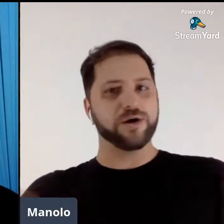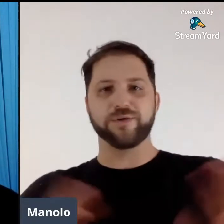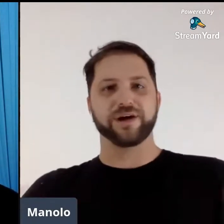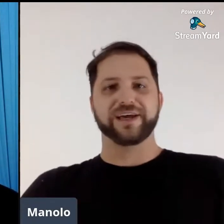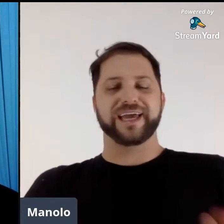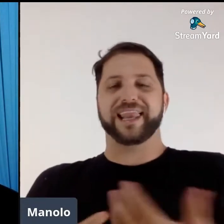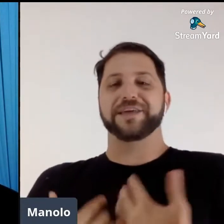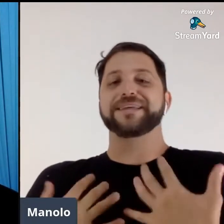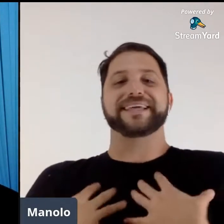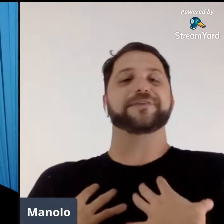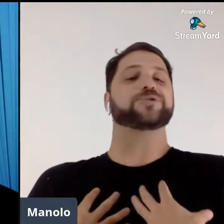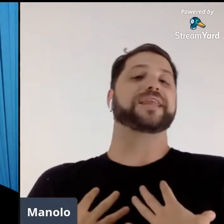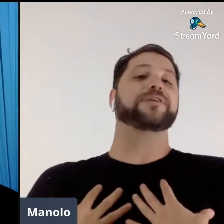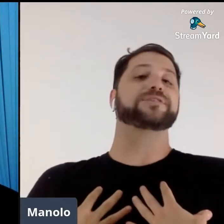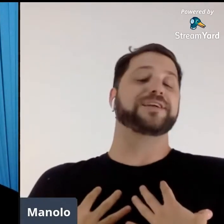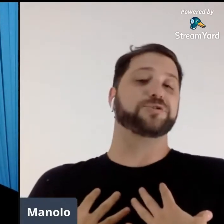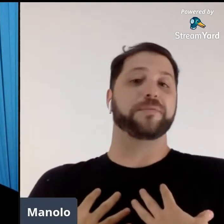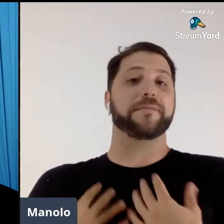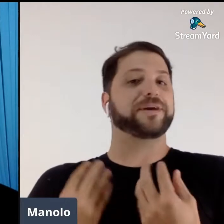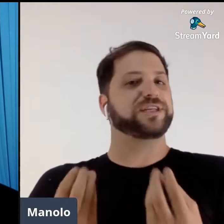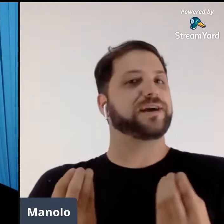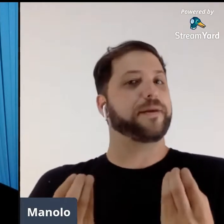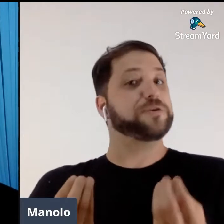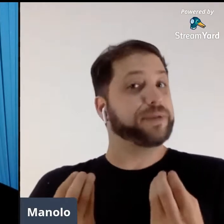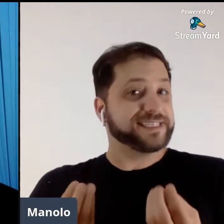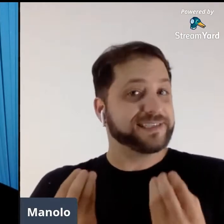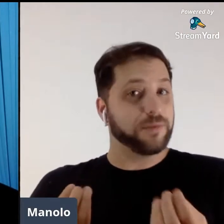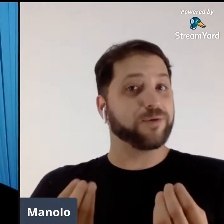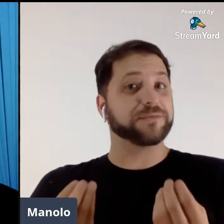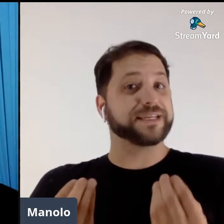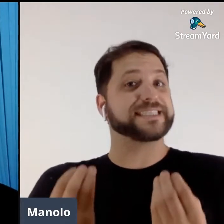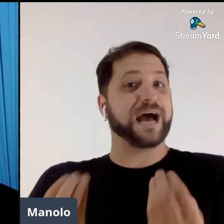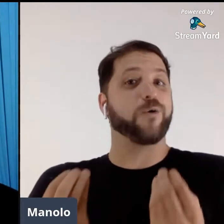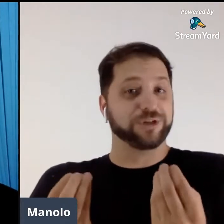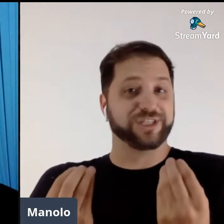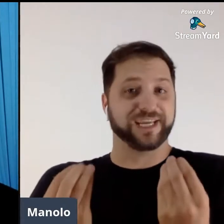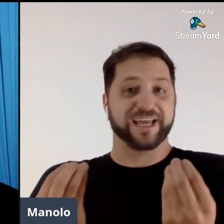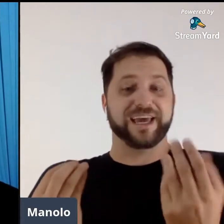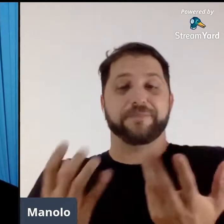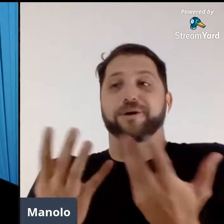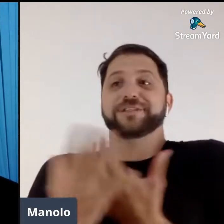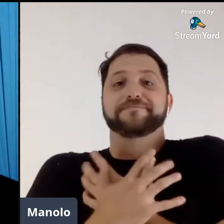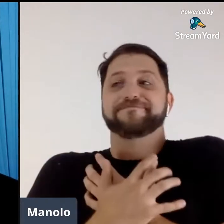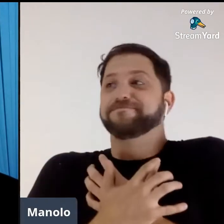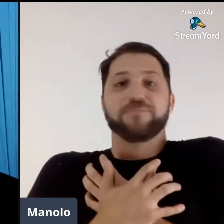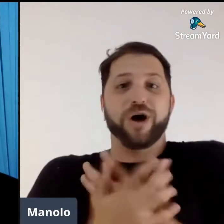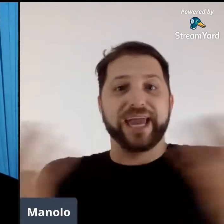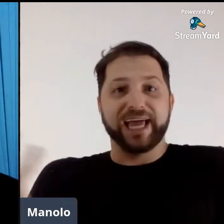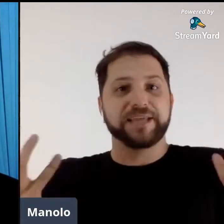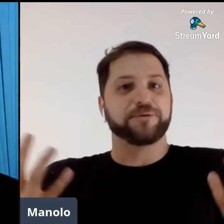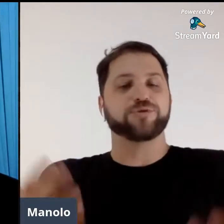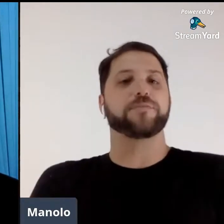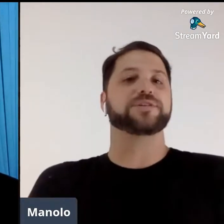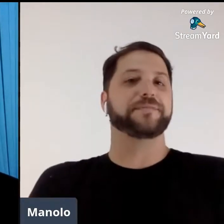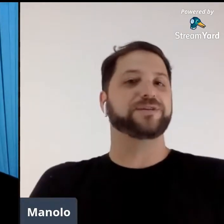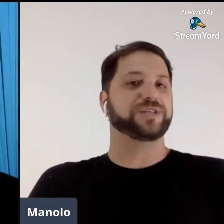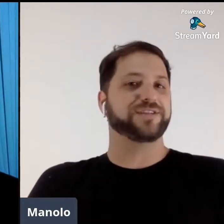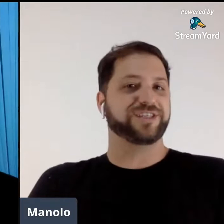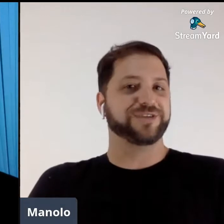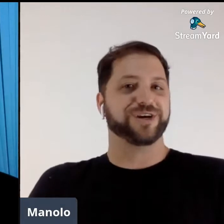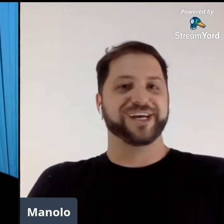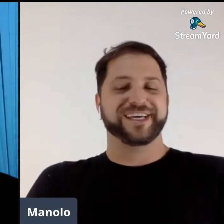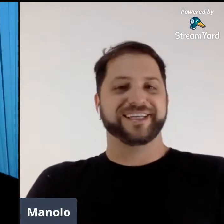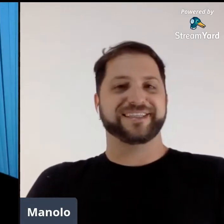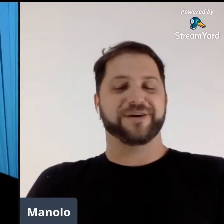hora. Não, ela não entendeu os horários que tem que tomar. Imagina, remédio de pressão, uma coisa para saúde. Ela pode morrer ali por não tomar os